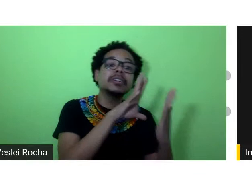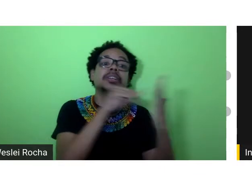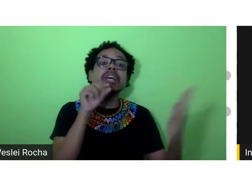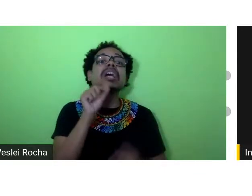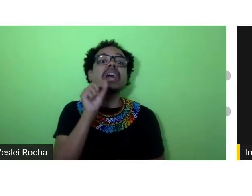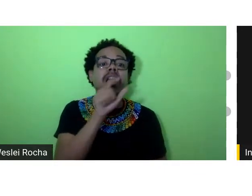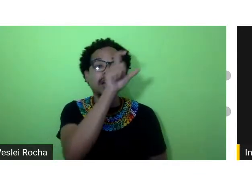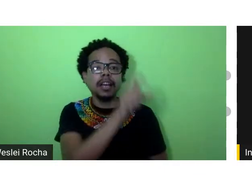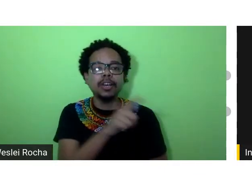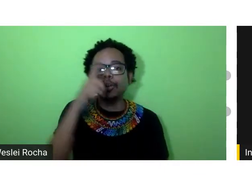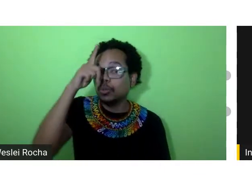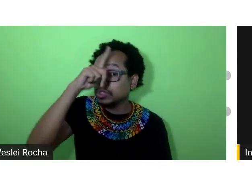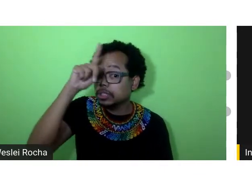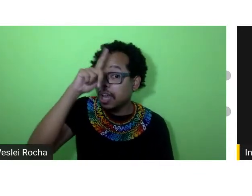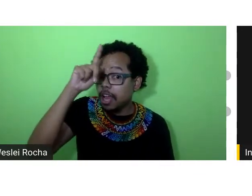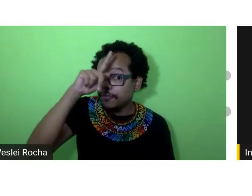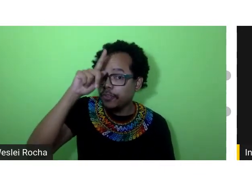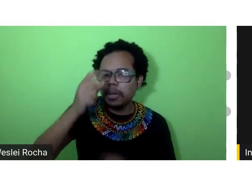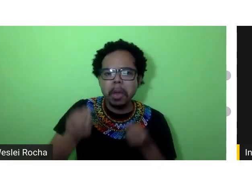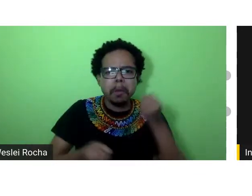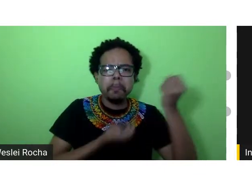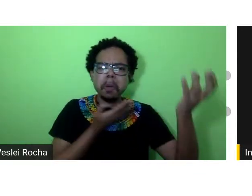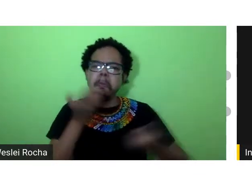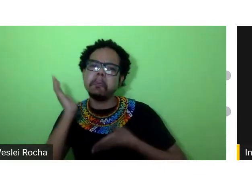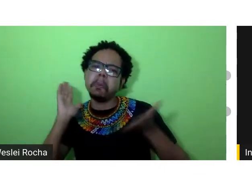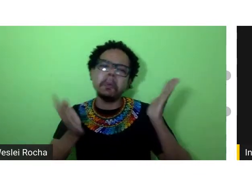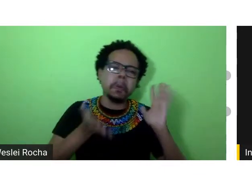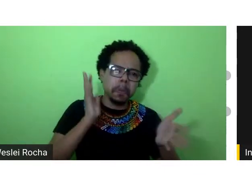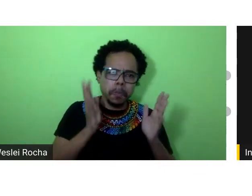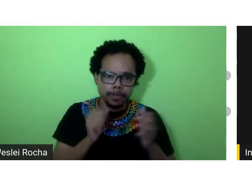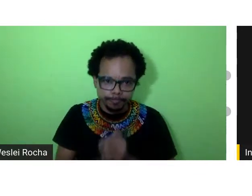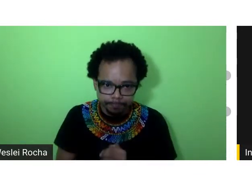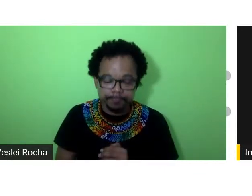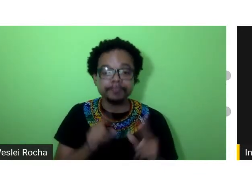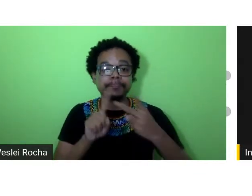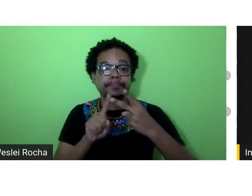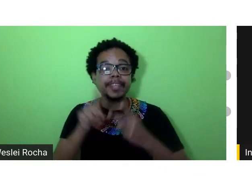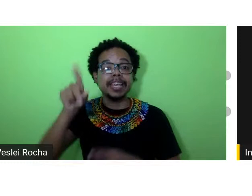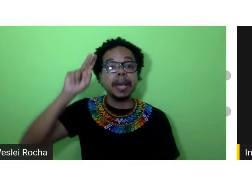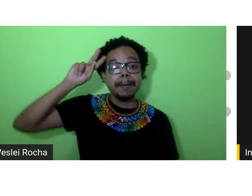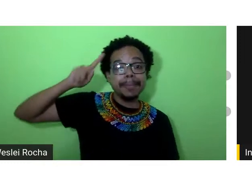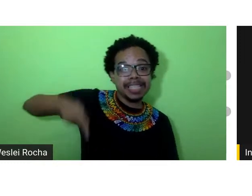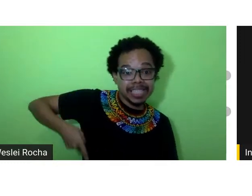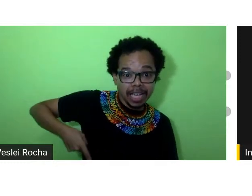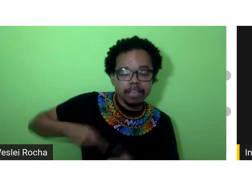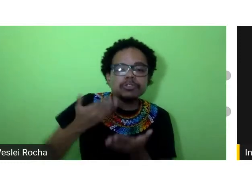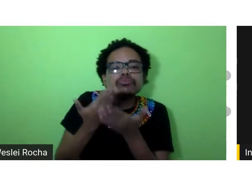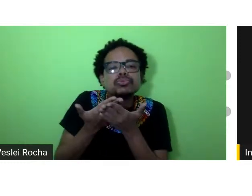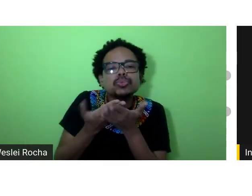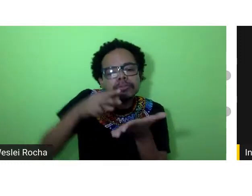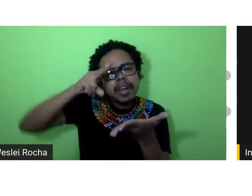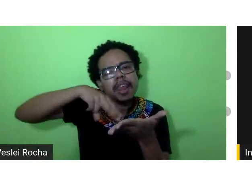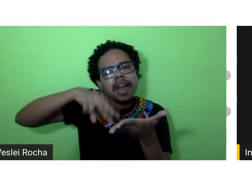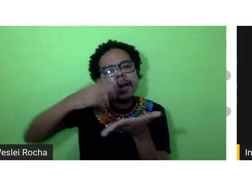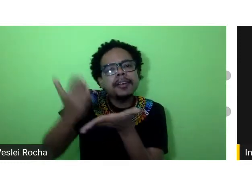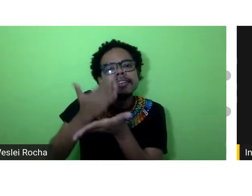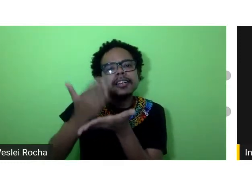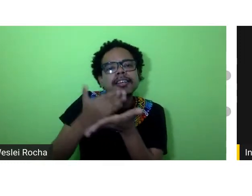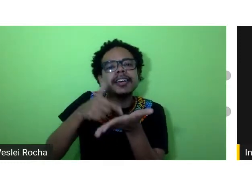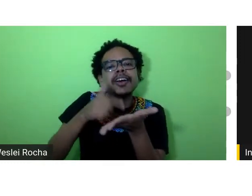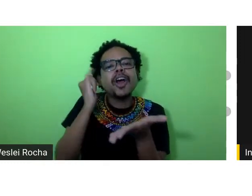as marcas da escravidão E aí a gente tem um modelo né pra gente